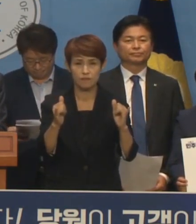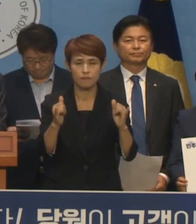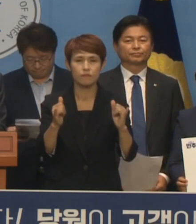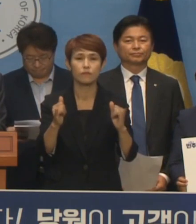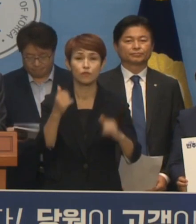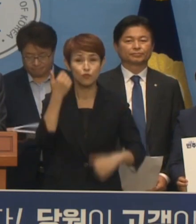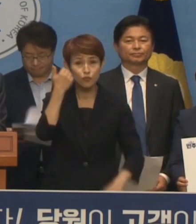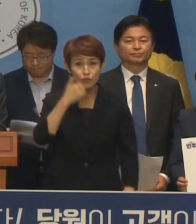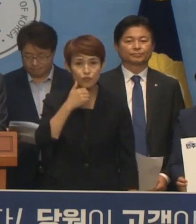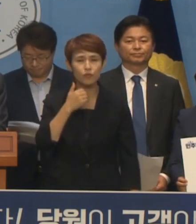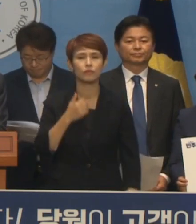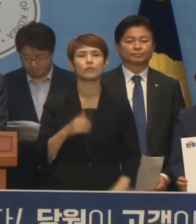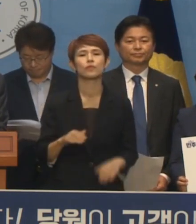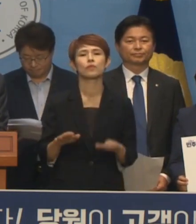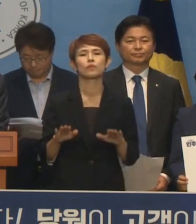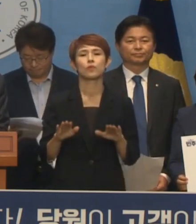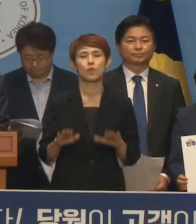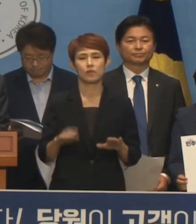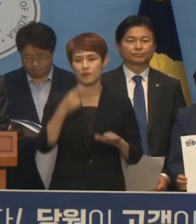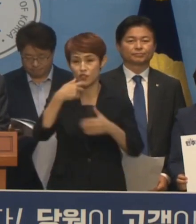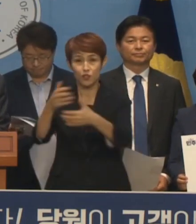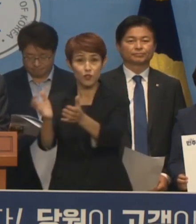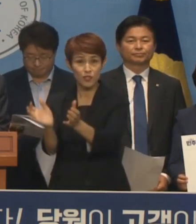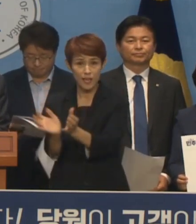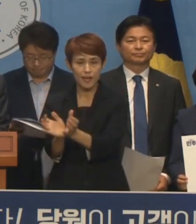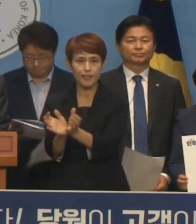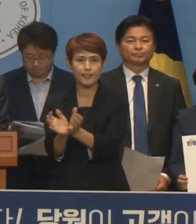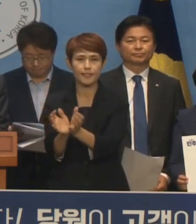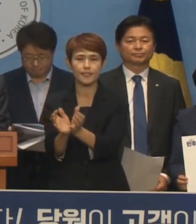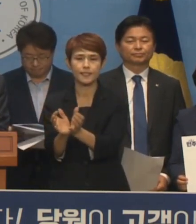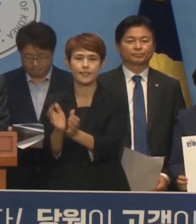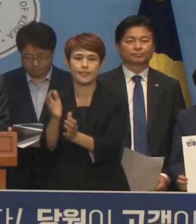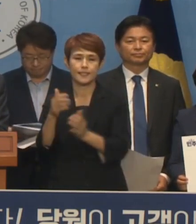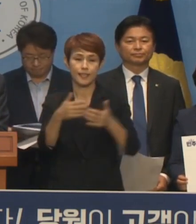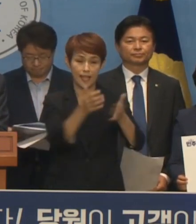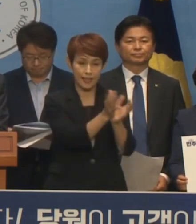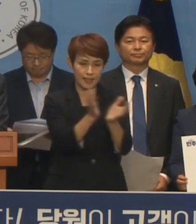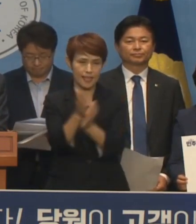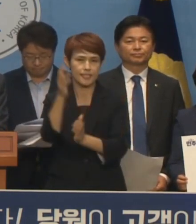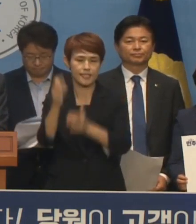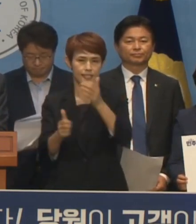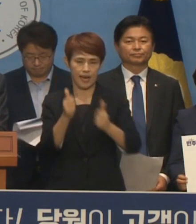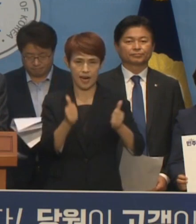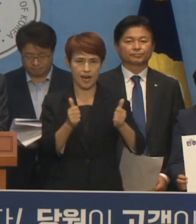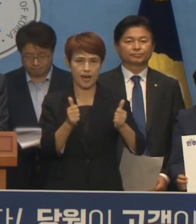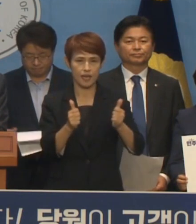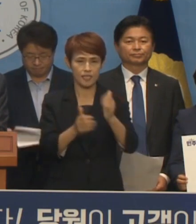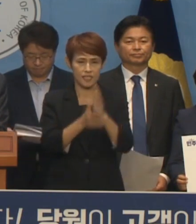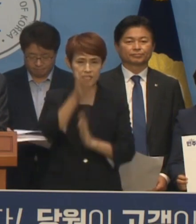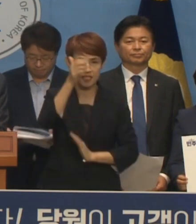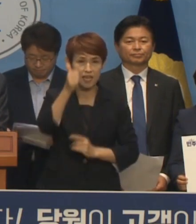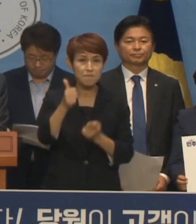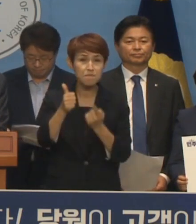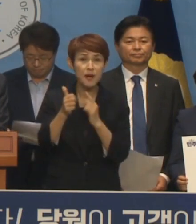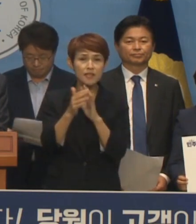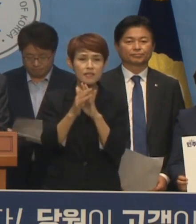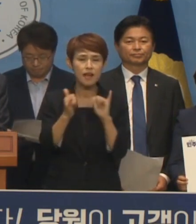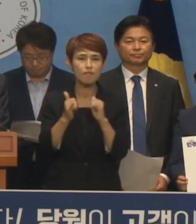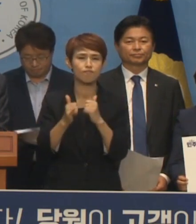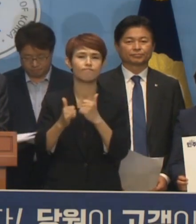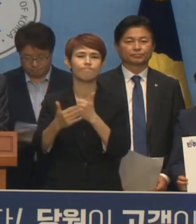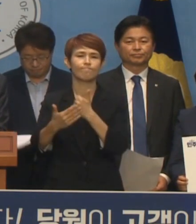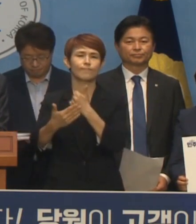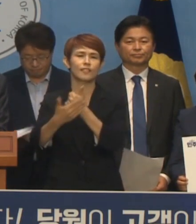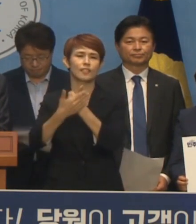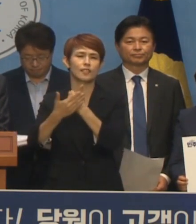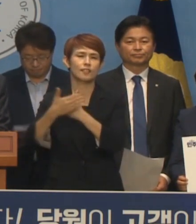오늘 우리 더불어민주당의 현역 단체장과 단체장 출신 의원들의 전폭적인 권유와